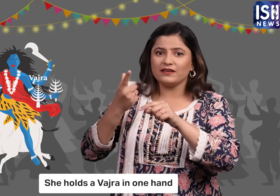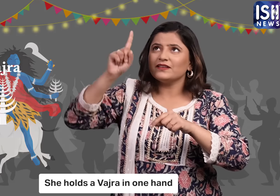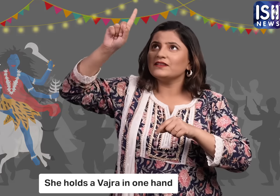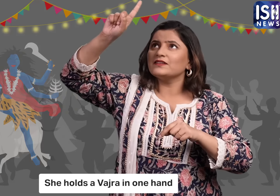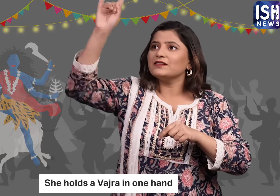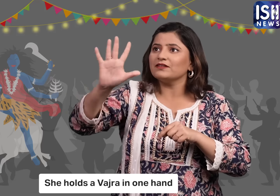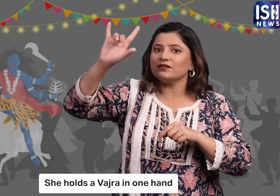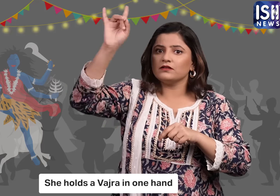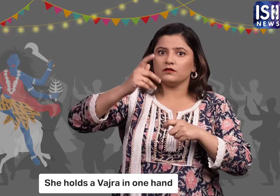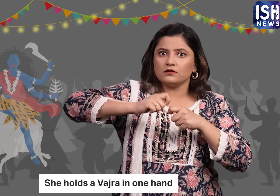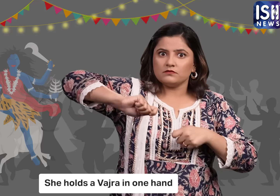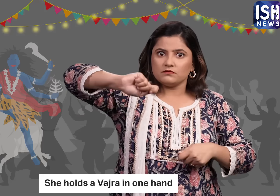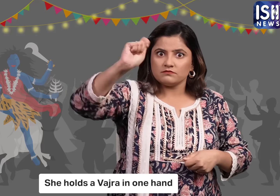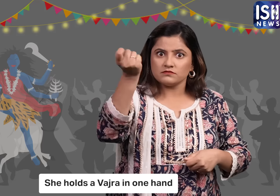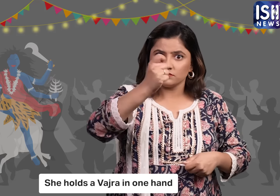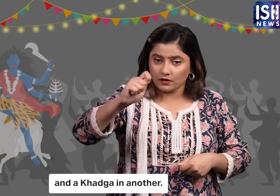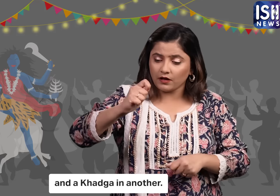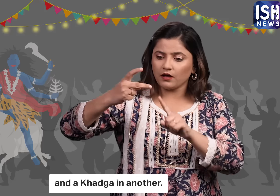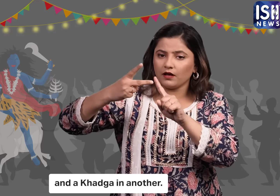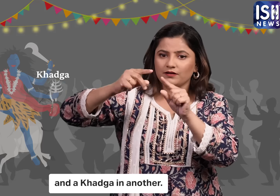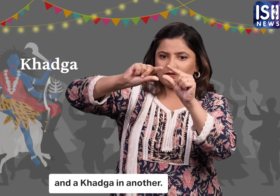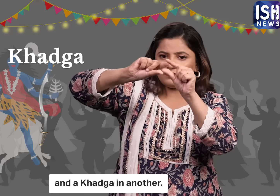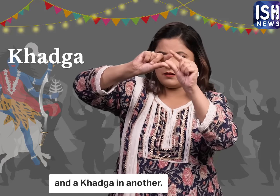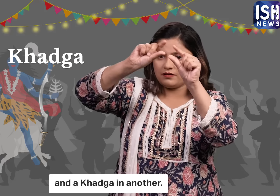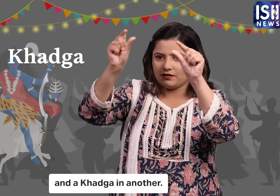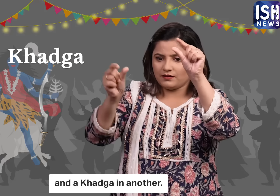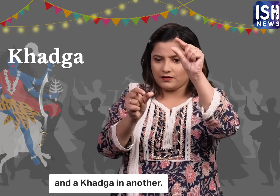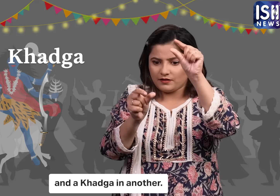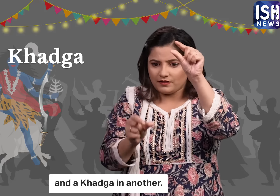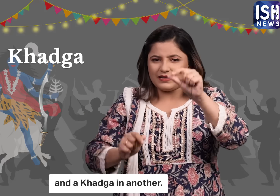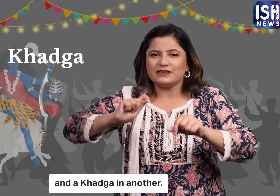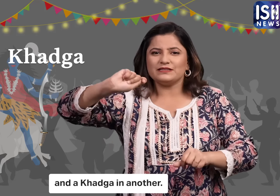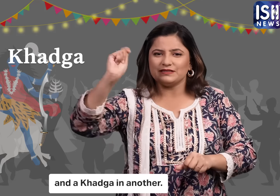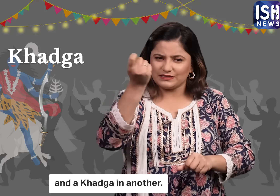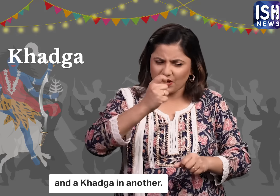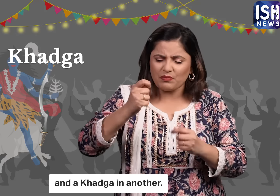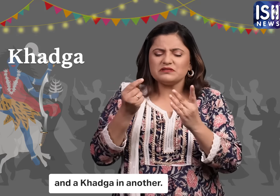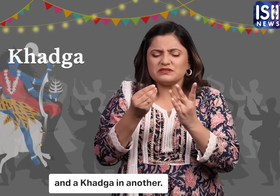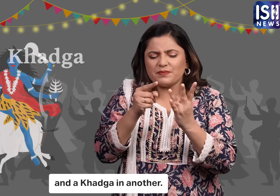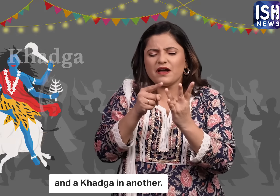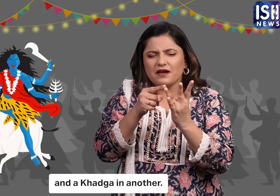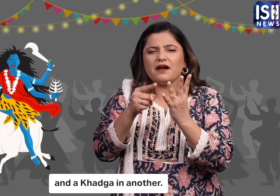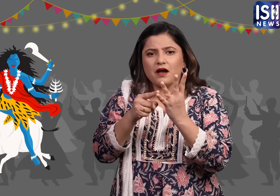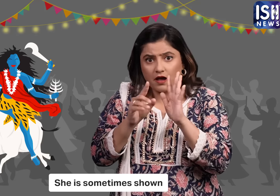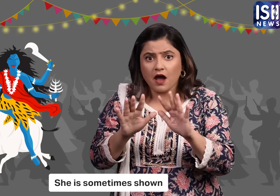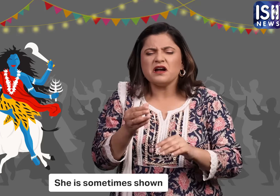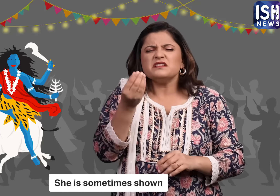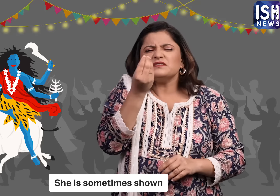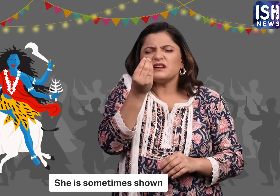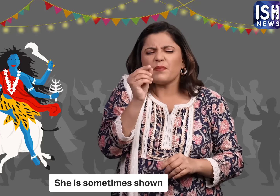में वज्र और दूसरे हाथ में खड़ग है। कभी कभी